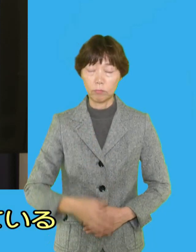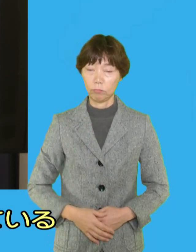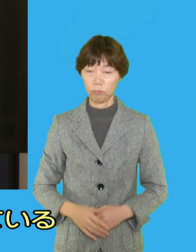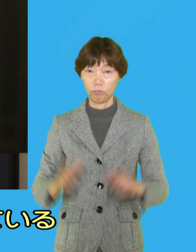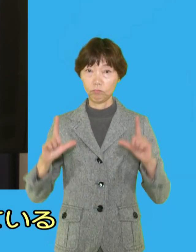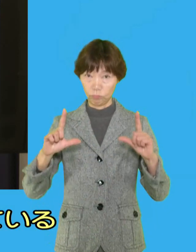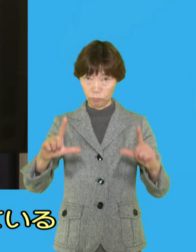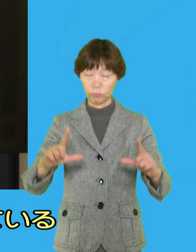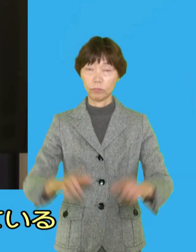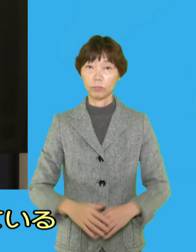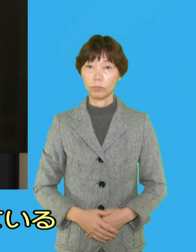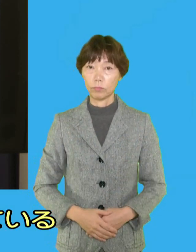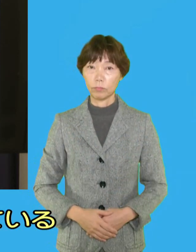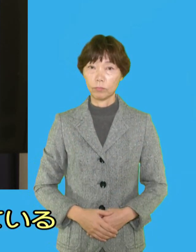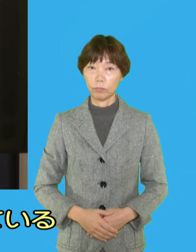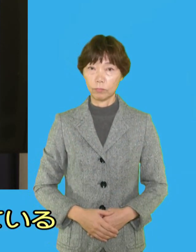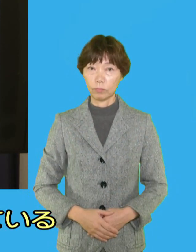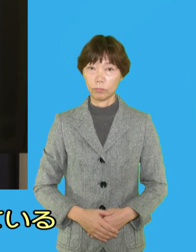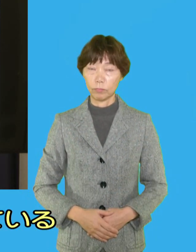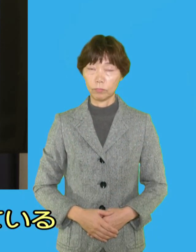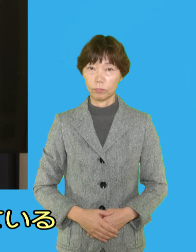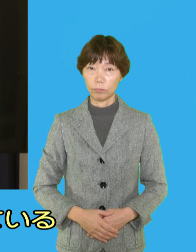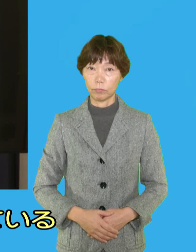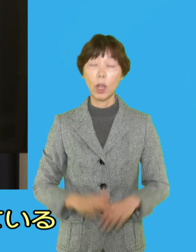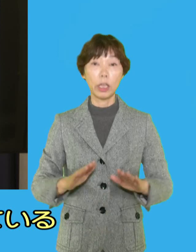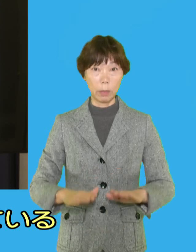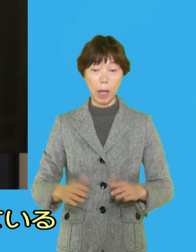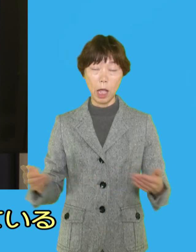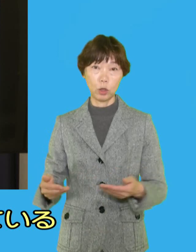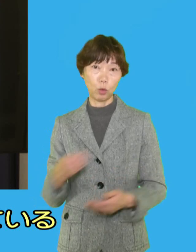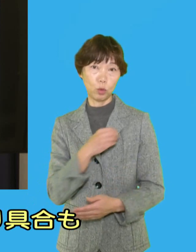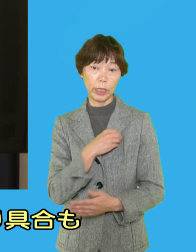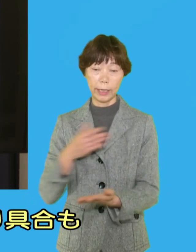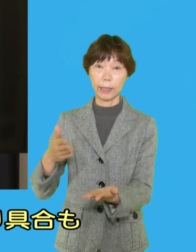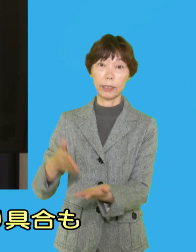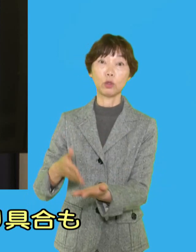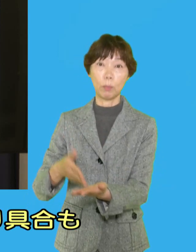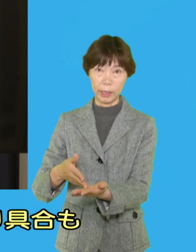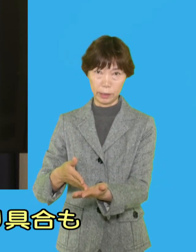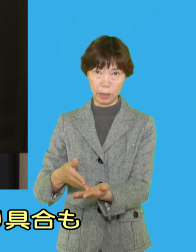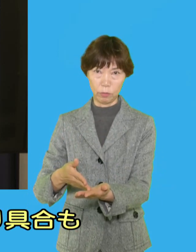まあ、今説明を職員化している状況ですので、その